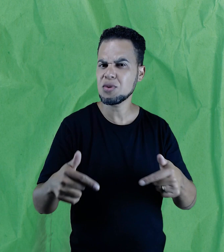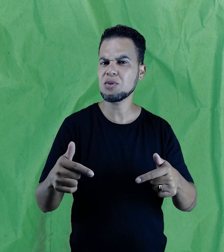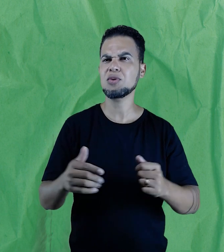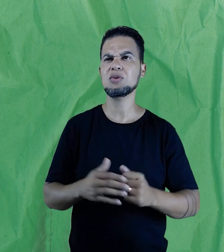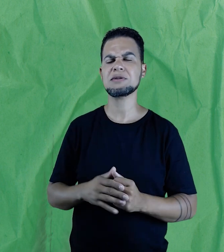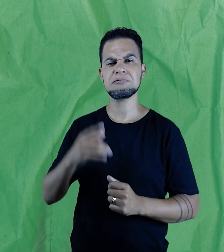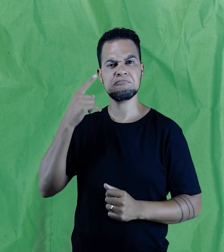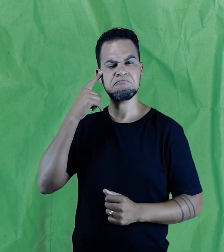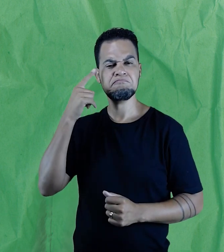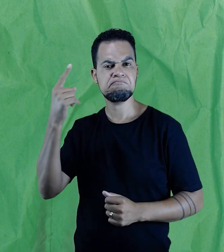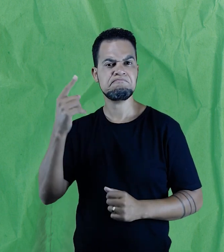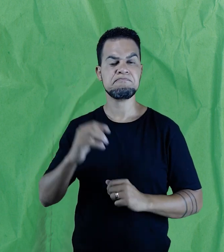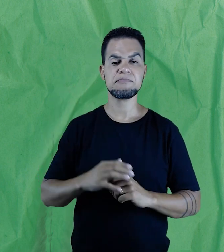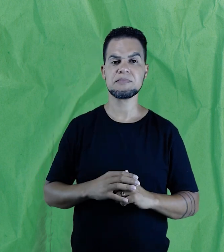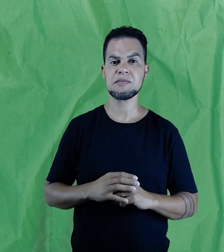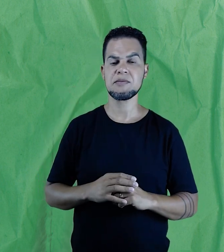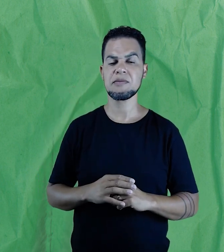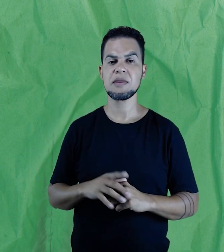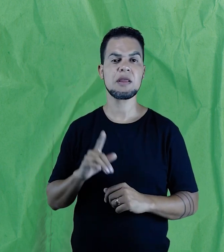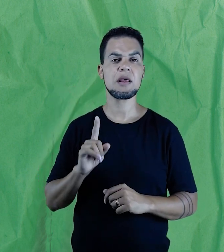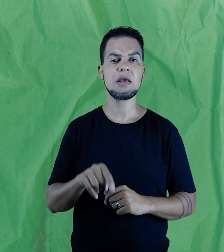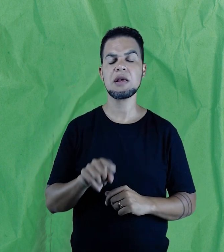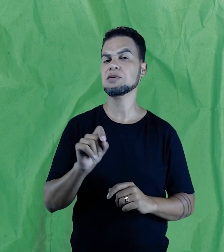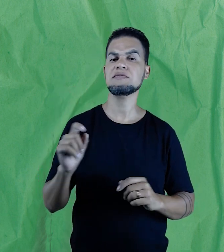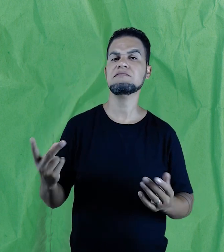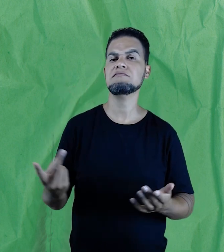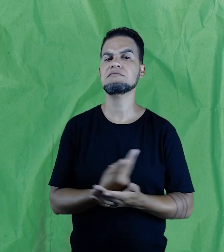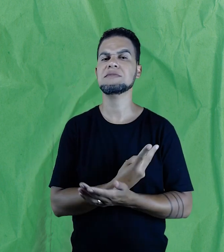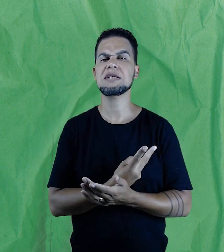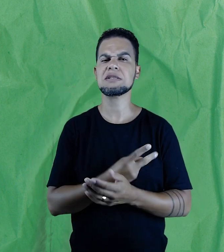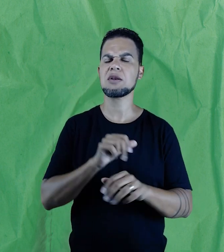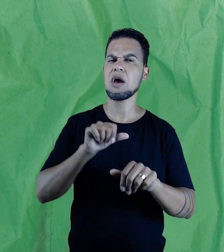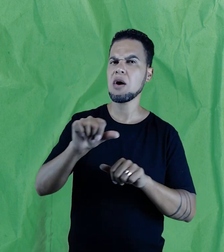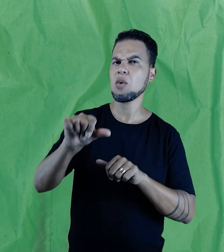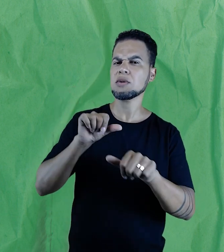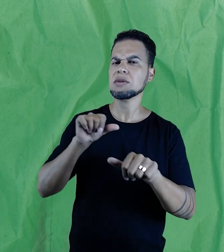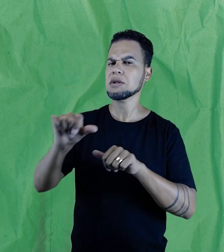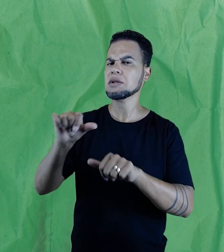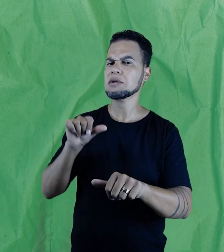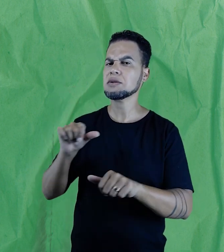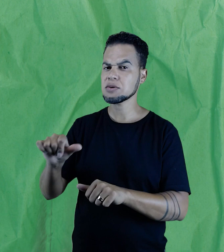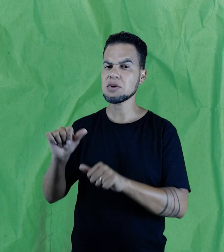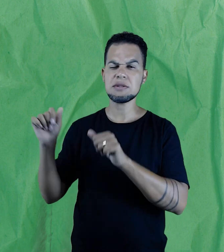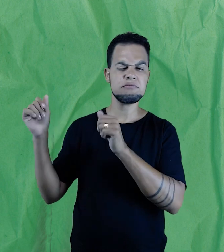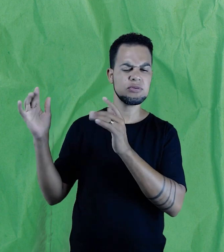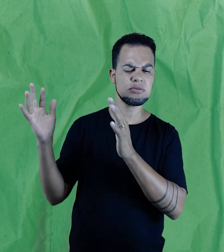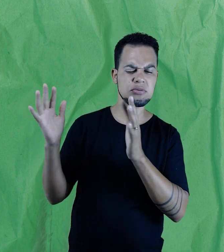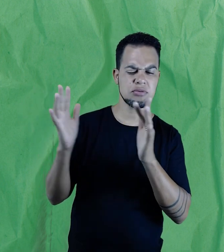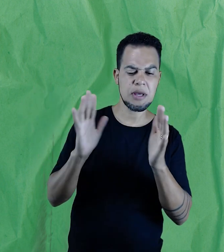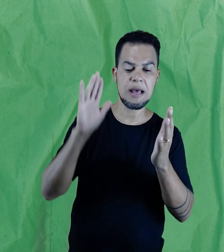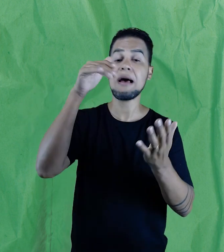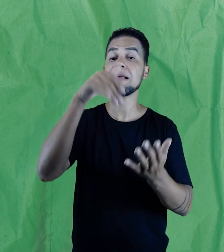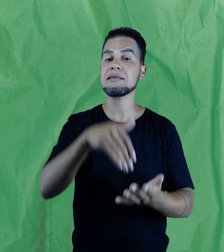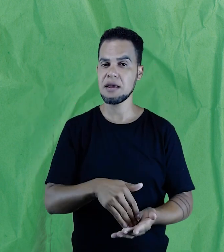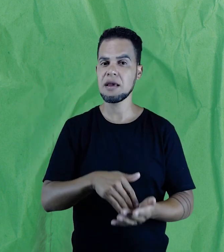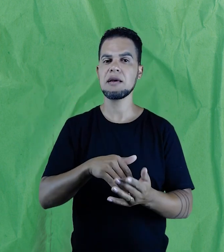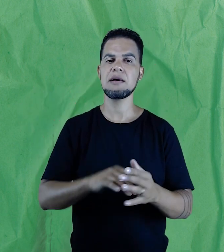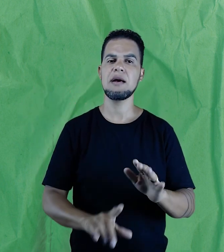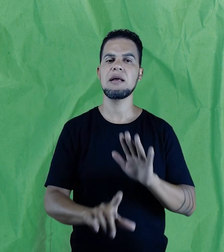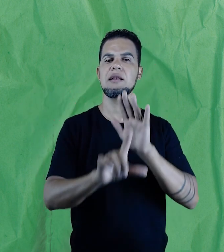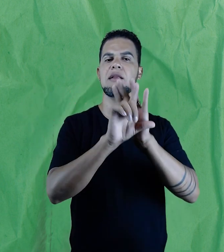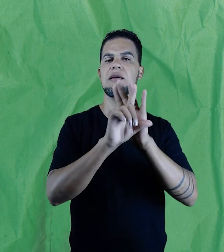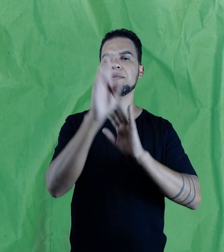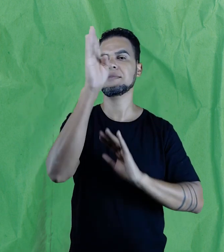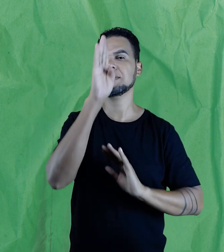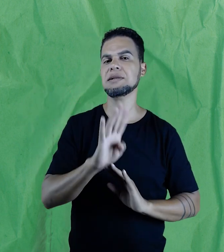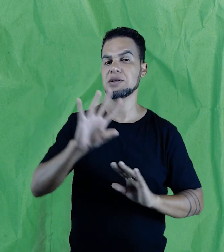essa perspectiva, ela vem sofrendo alterações ao longo do tempo até chegar na Lei